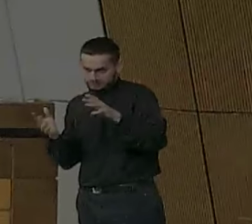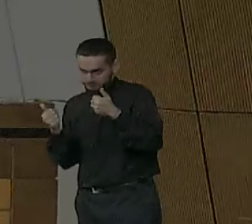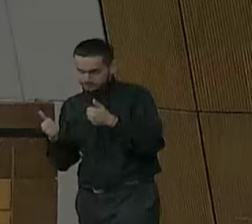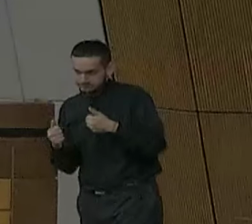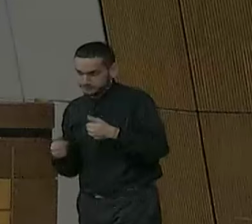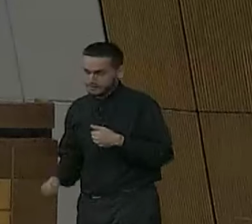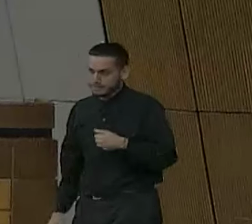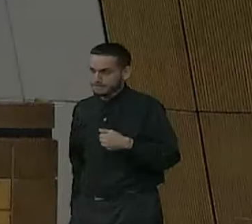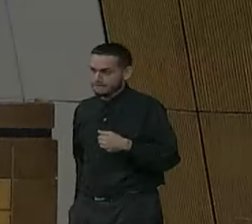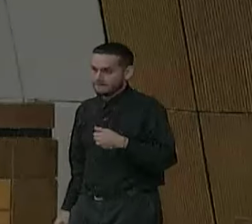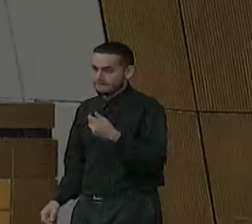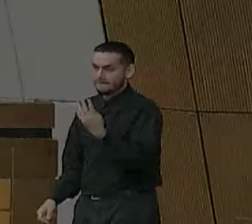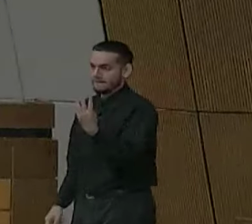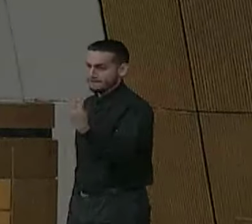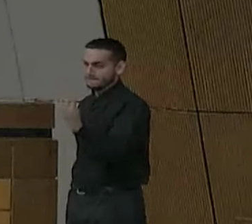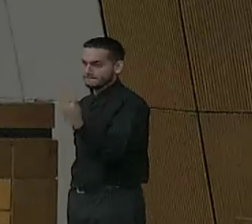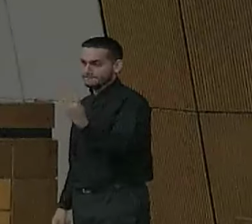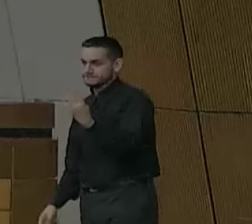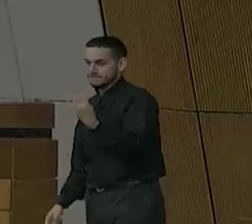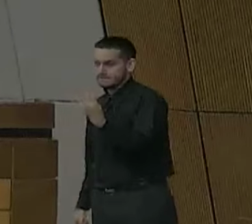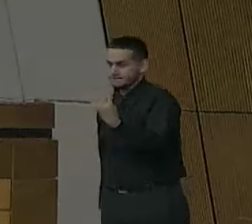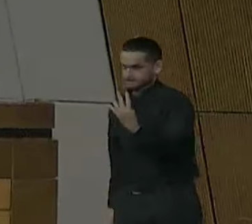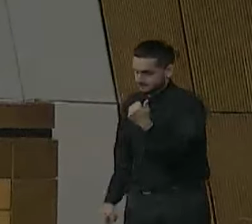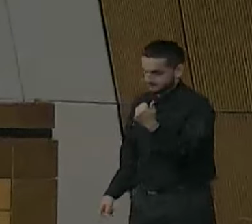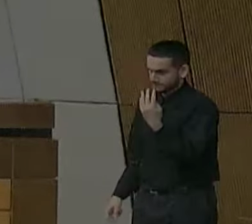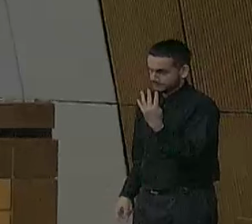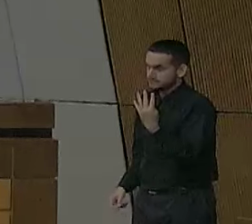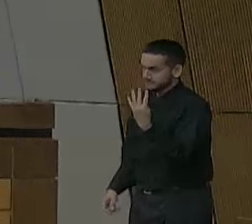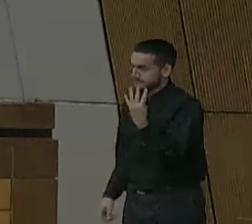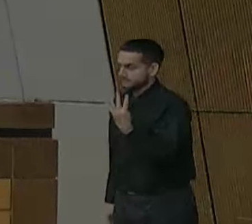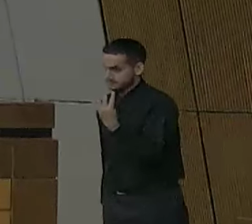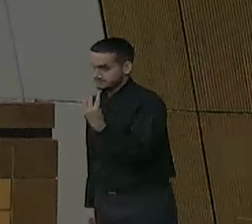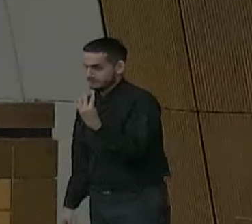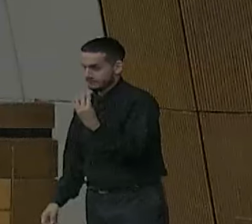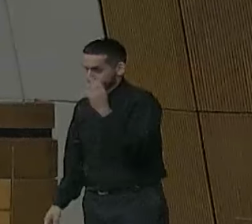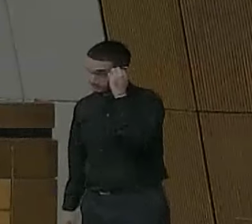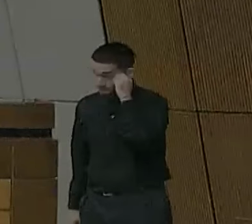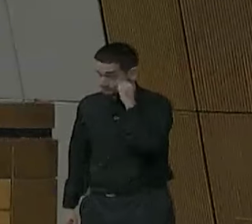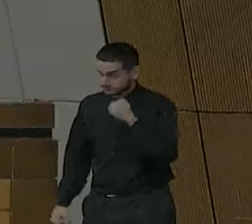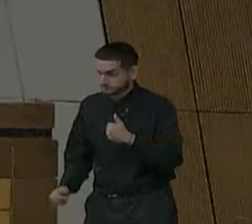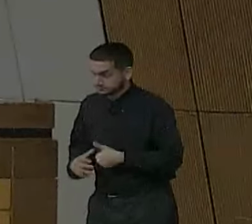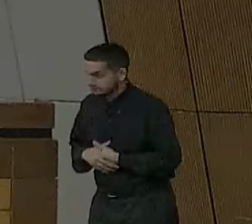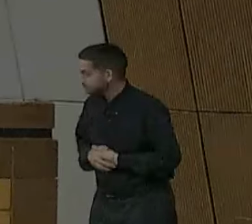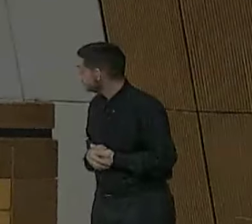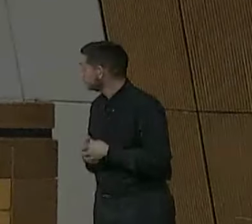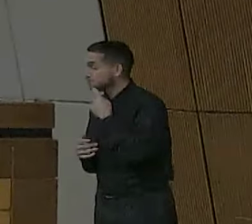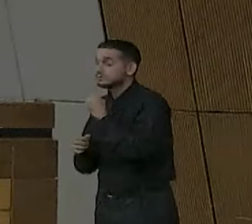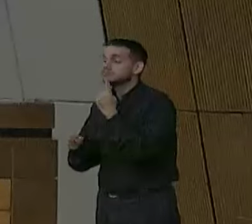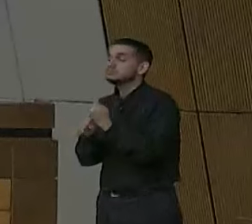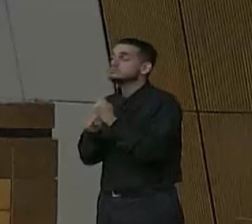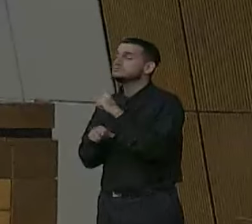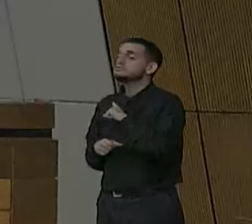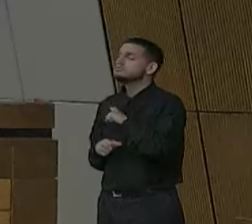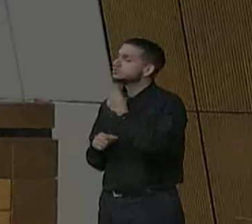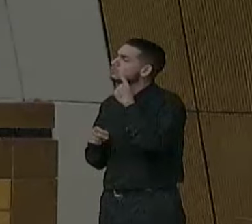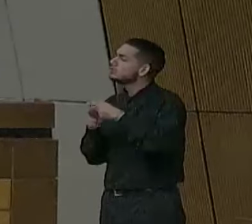acercando el micrófono. ¿Está bien? Y vamos a ir respetando los 2 minutos que ya había mencionado Liz. La primera persona es el señor